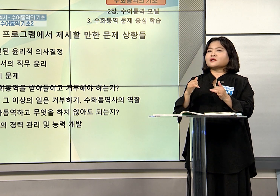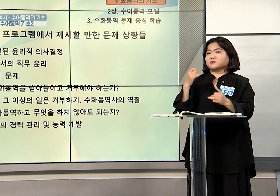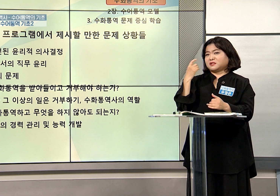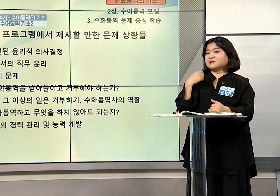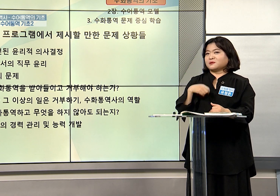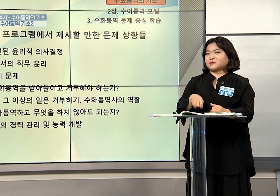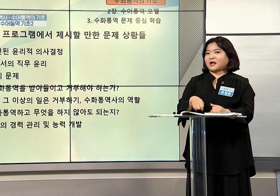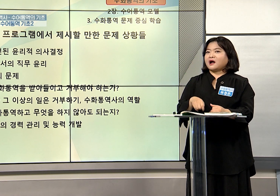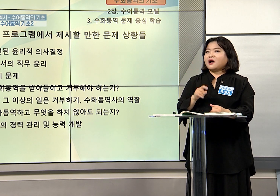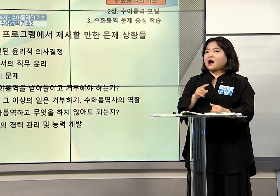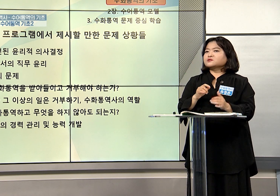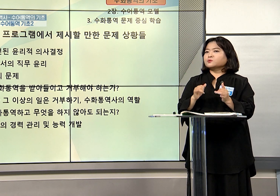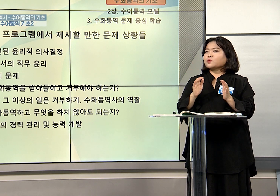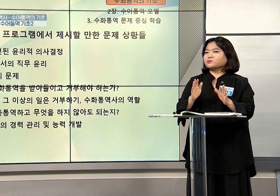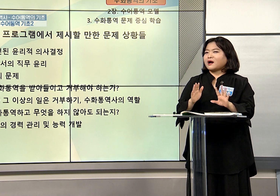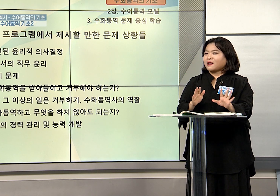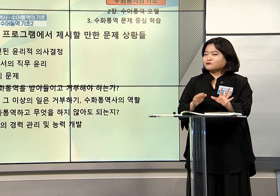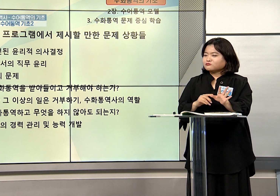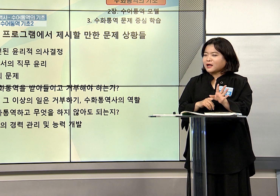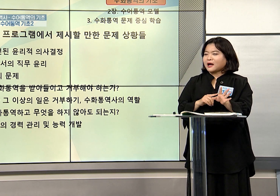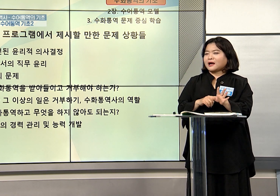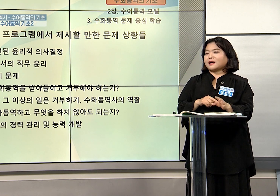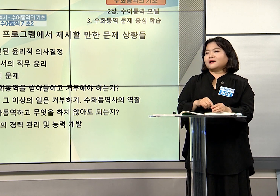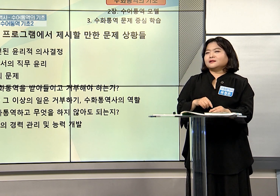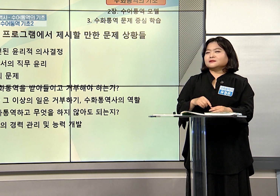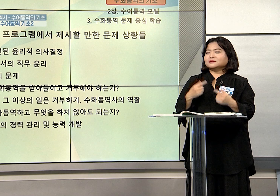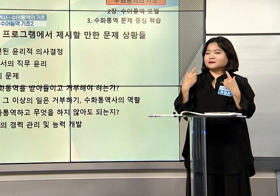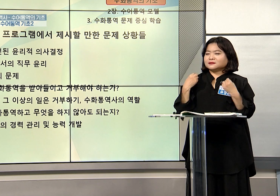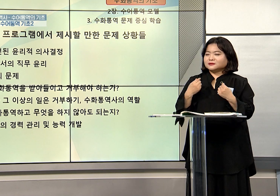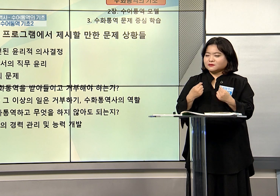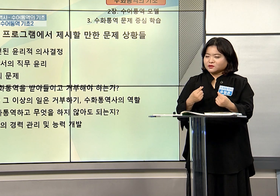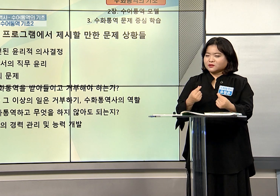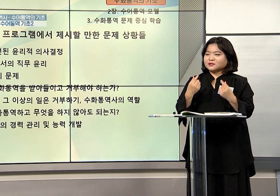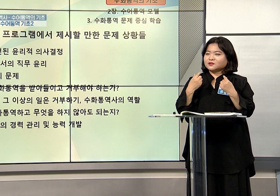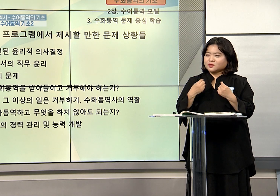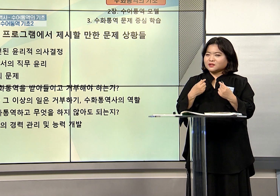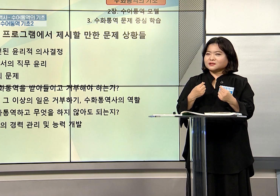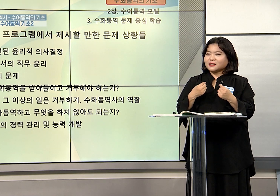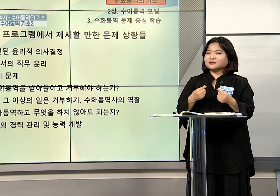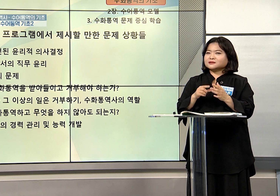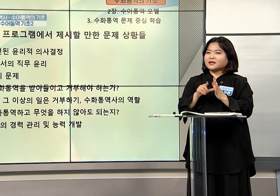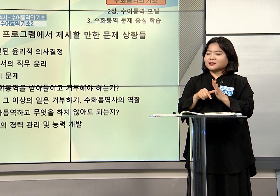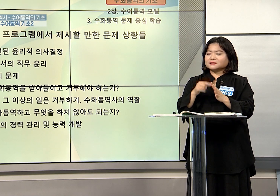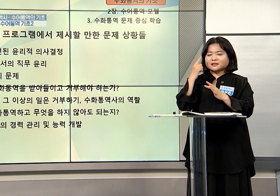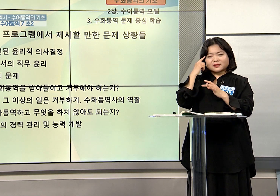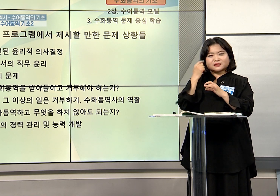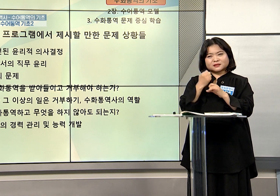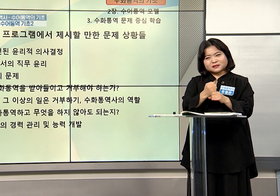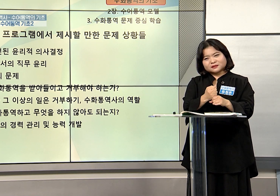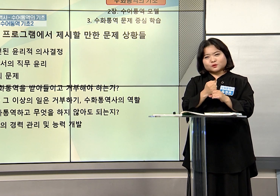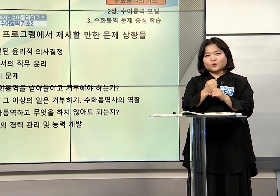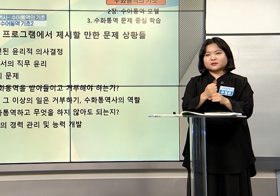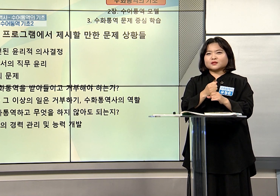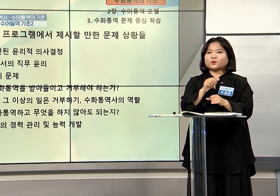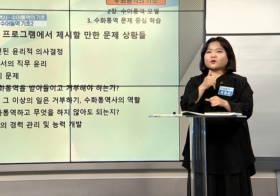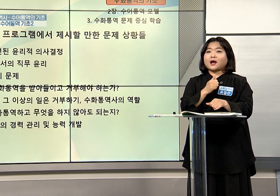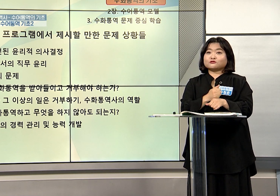사람들이 느낍니다. 아, 저분 공부 안 하는구나. 늘 여전히 그냥 그때 그 옛날식으로 그냥